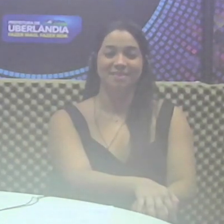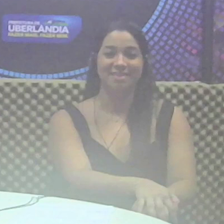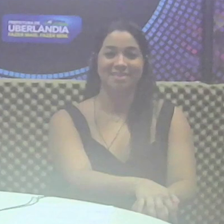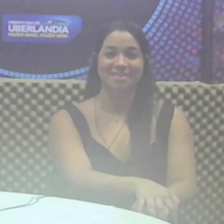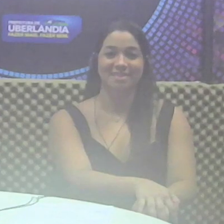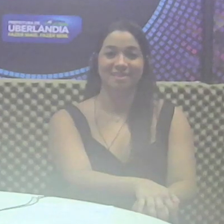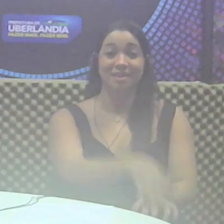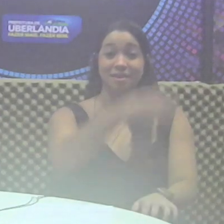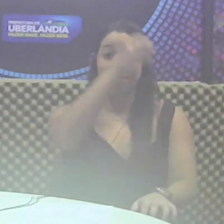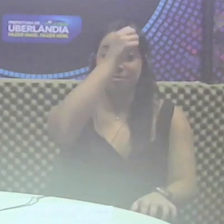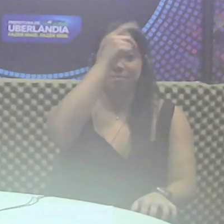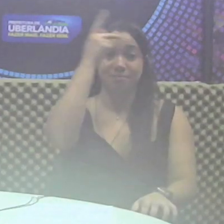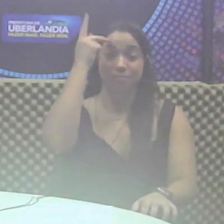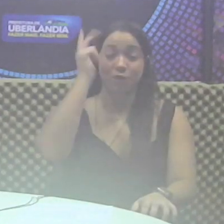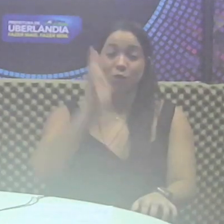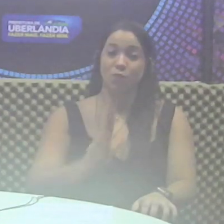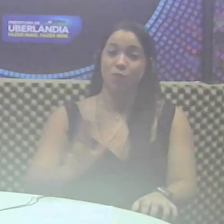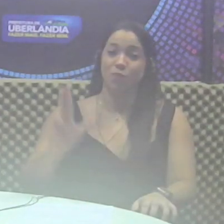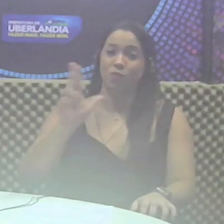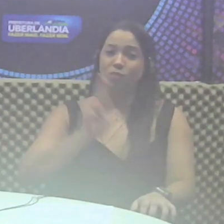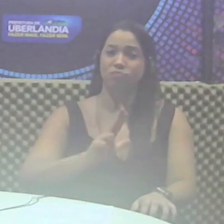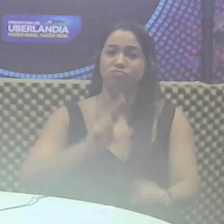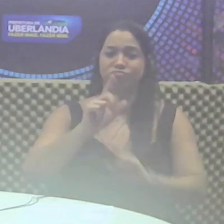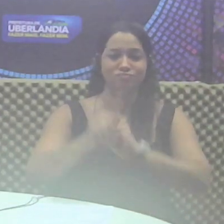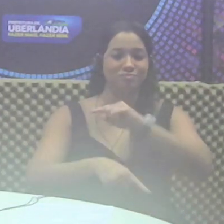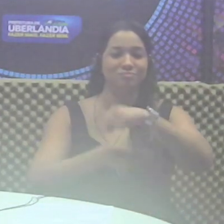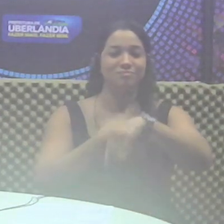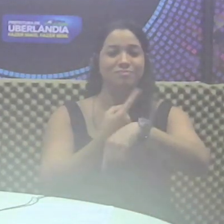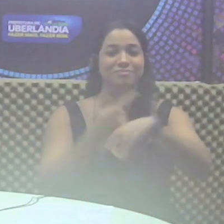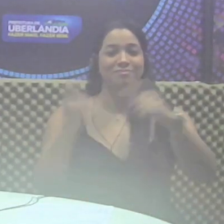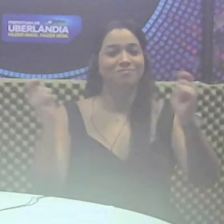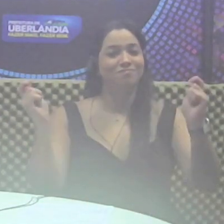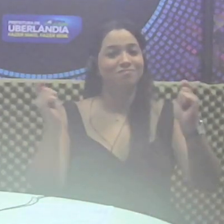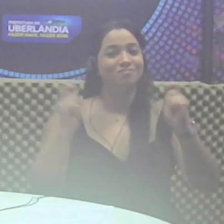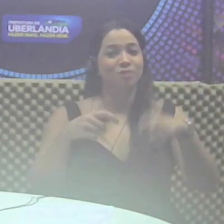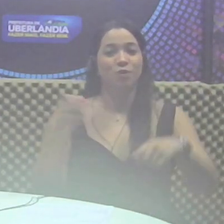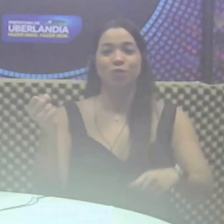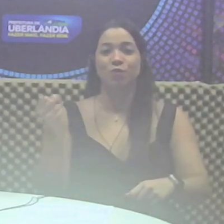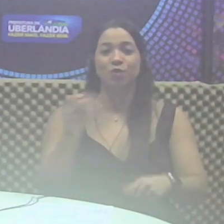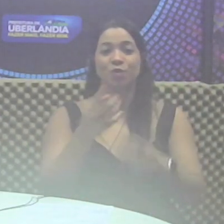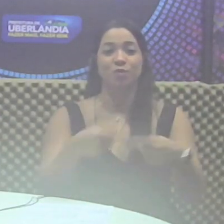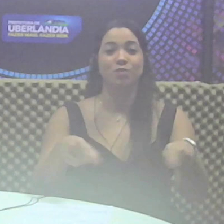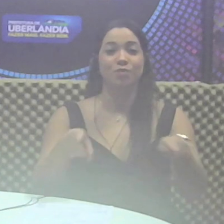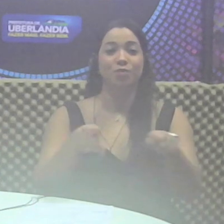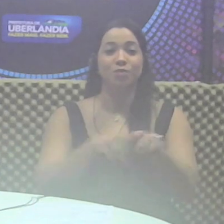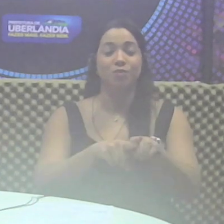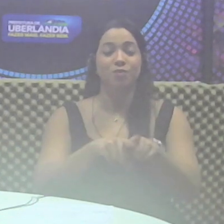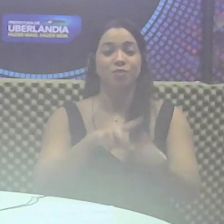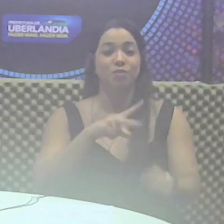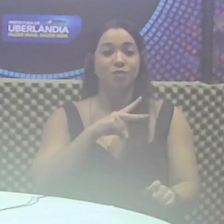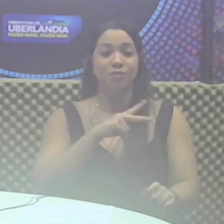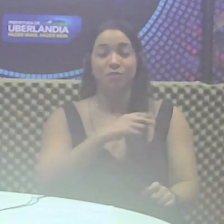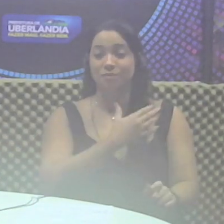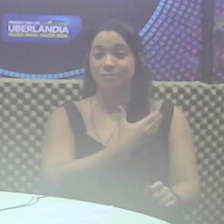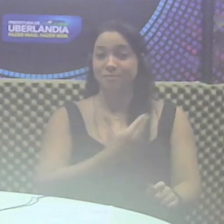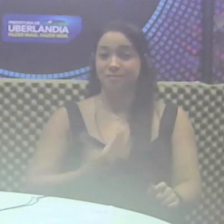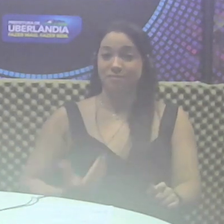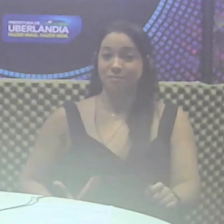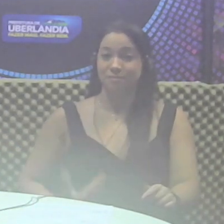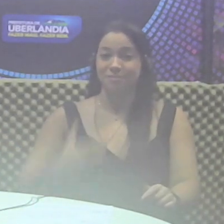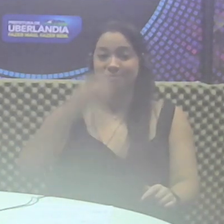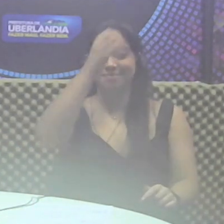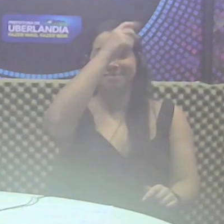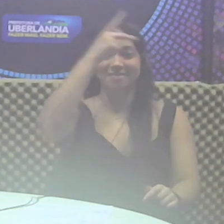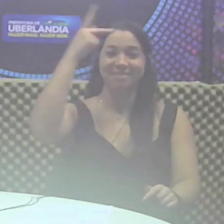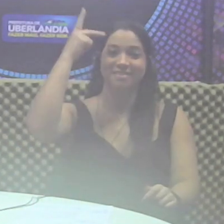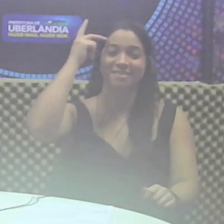A Prefeitura de Uberlândia deu mais um passo para viabilizar uma nova parceria público-privada no município. O prefeito Odelmo